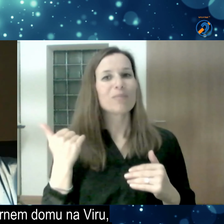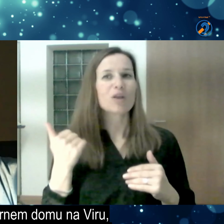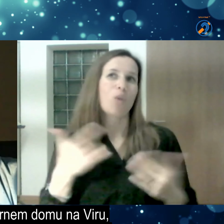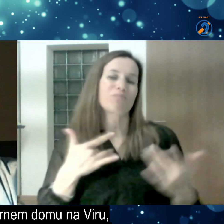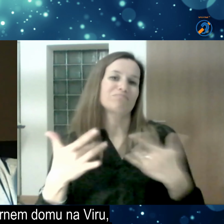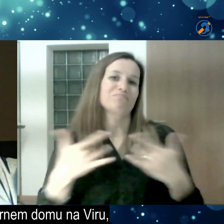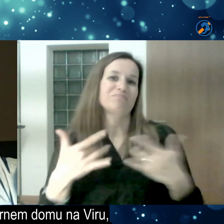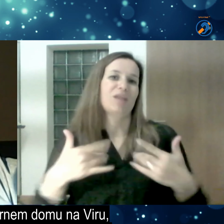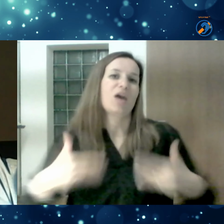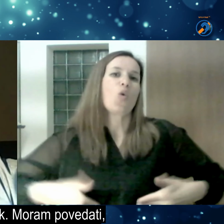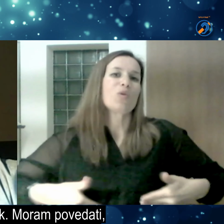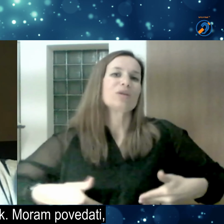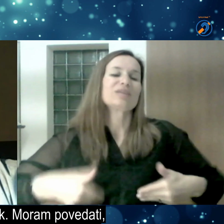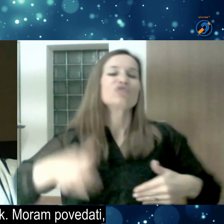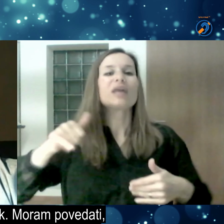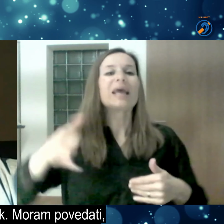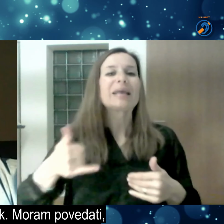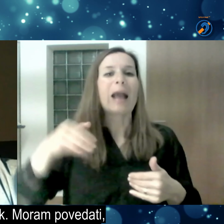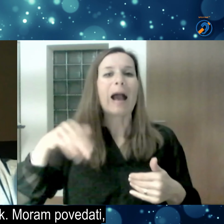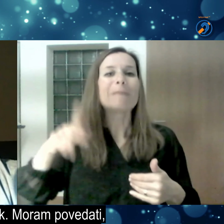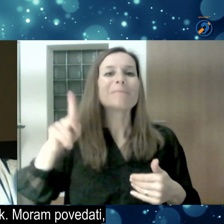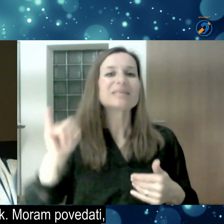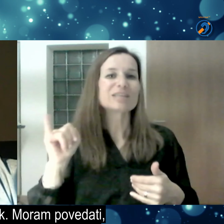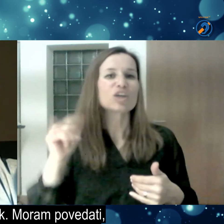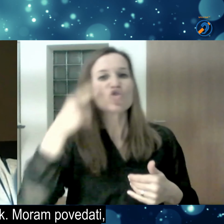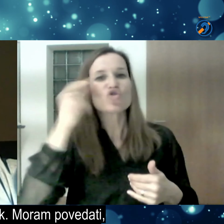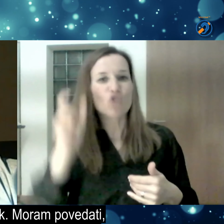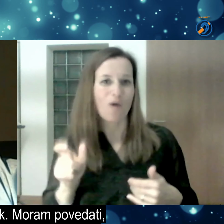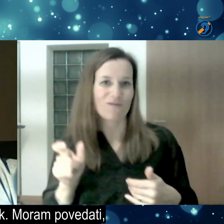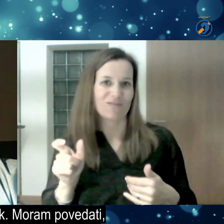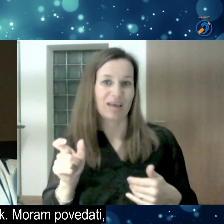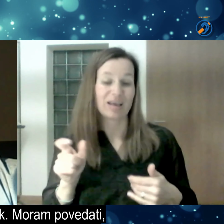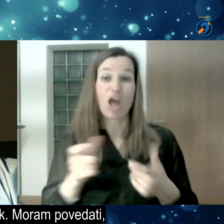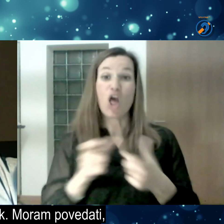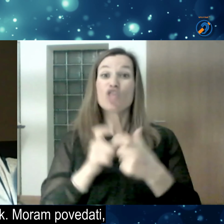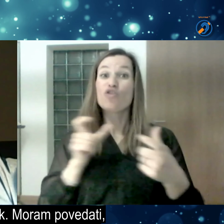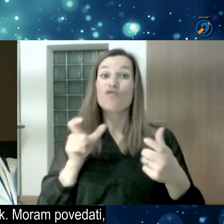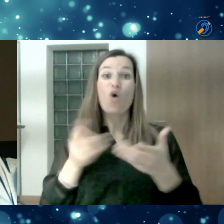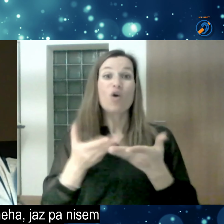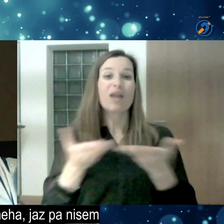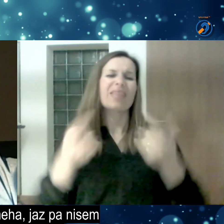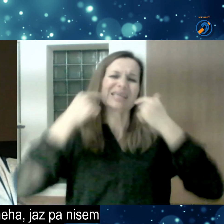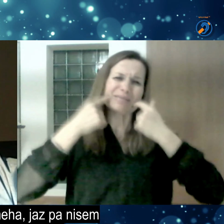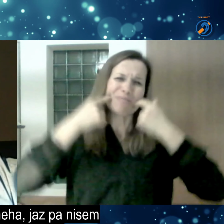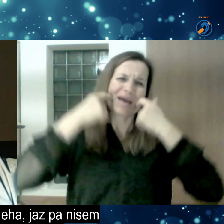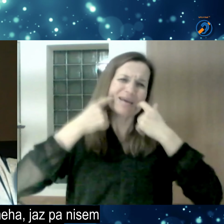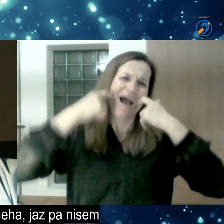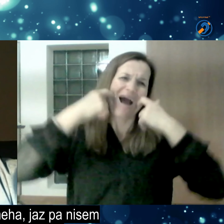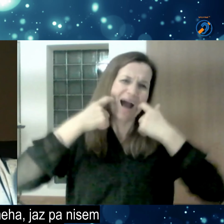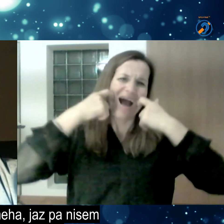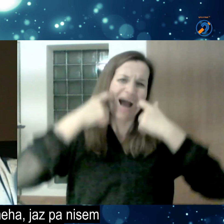monodramo humoristično Jamski človek. Moram povedati, da se je cela dvorana smejala tresla